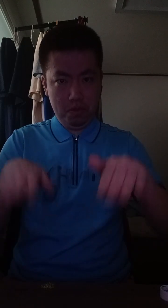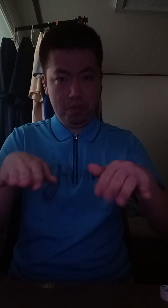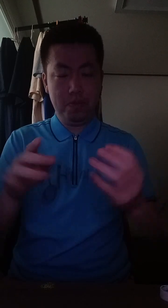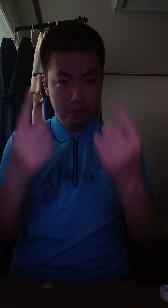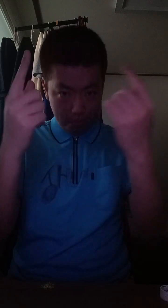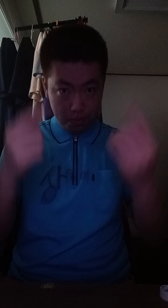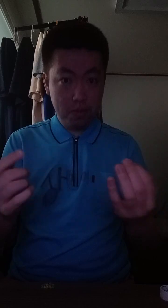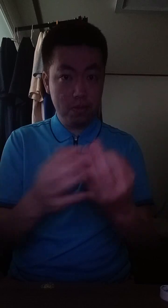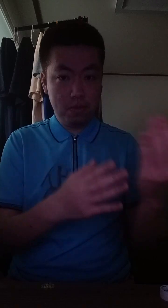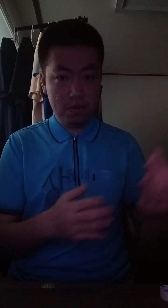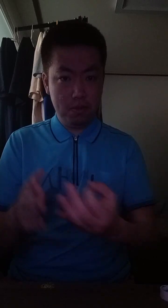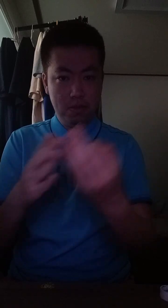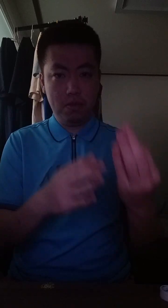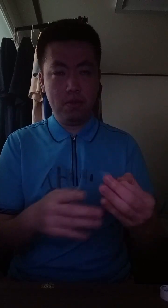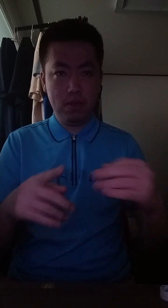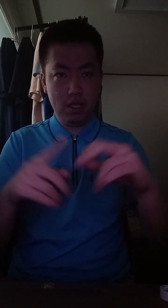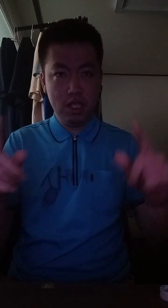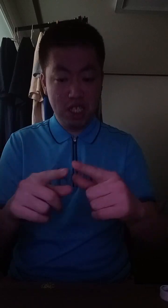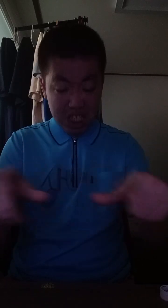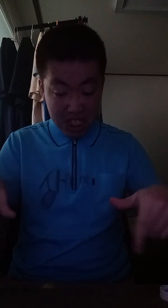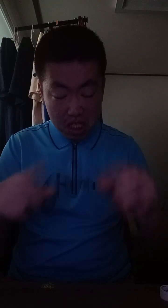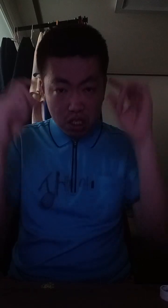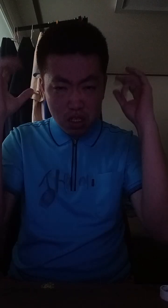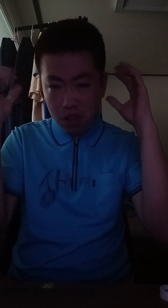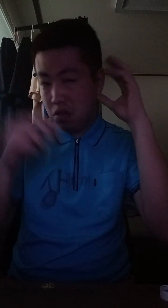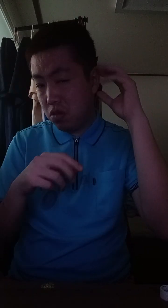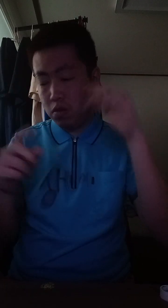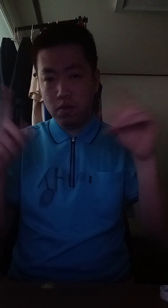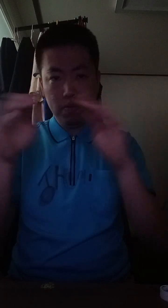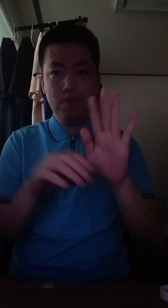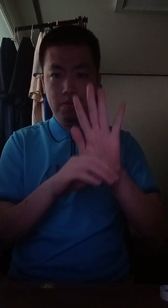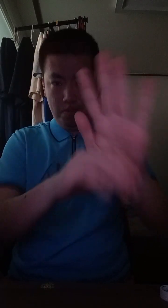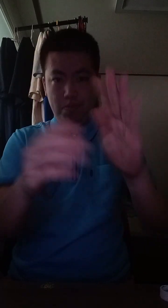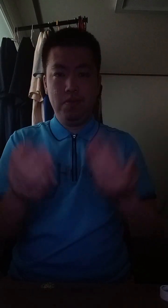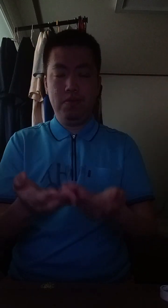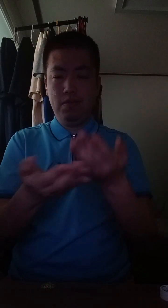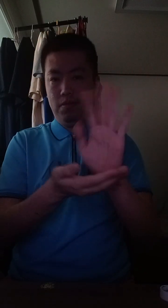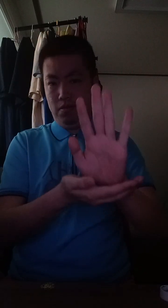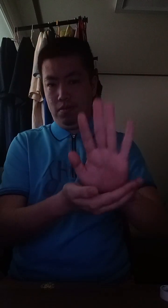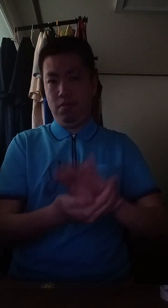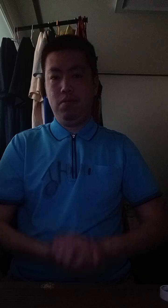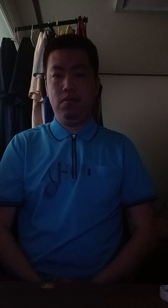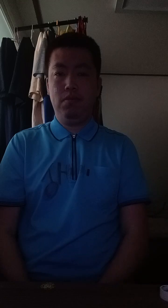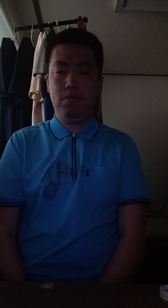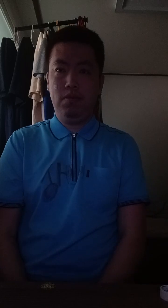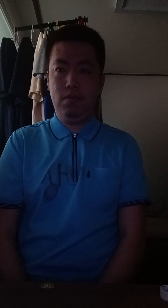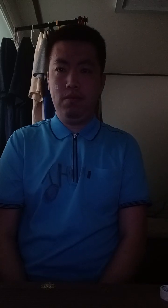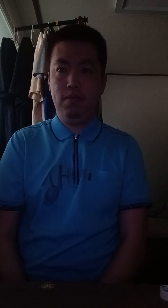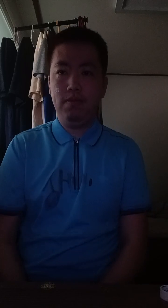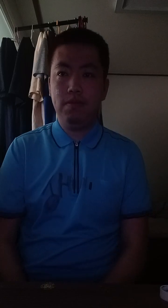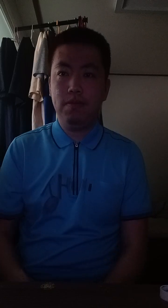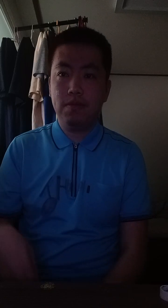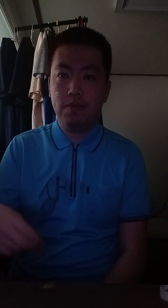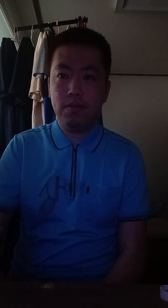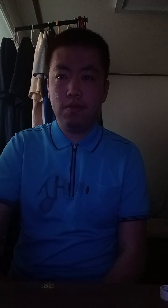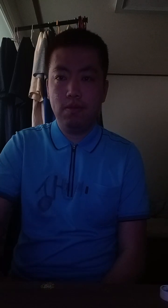확대하고 설치가 안 되는 곳엔 LED 경고등을 달겠다고 밝혔습니다. KBS 뉴스 신현욱입니다.